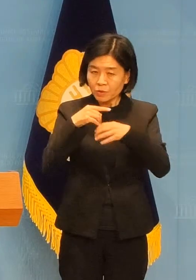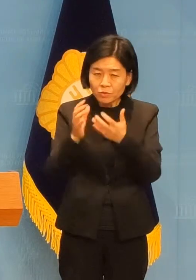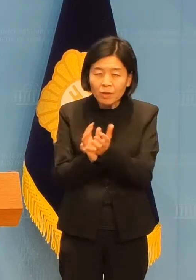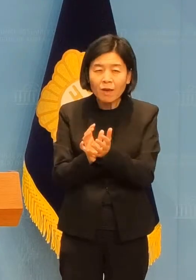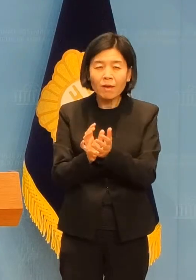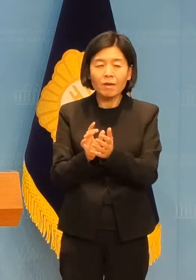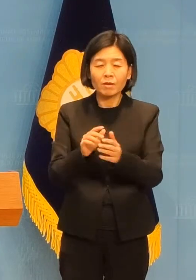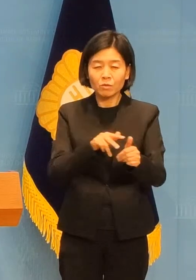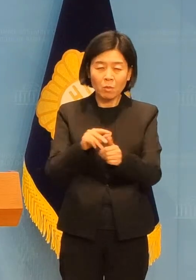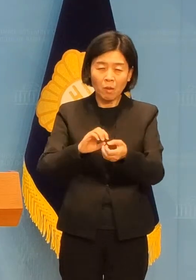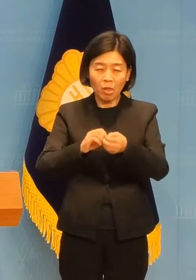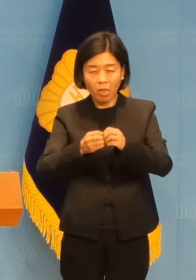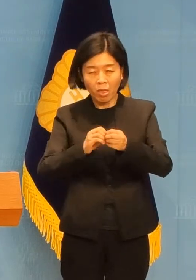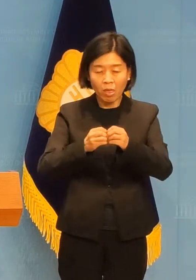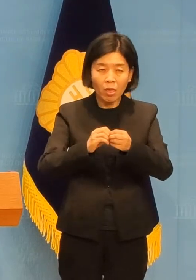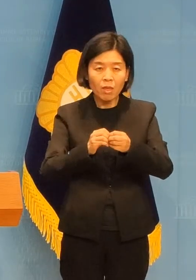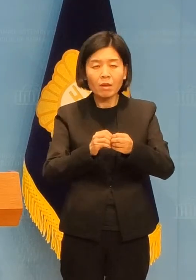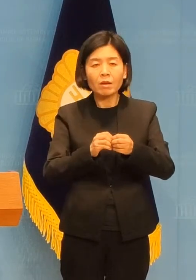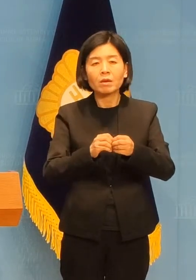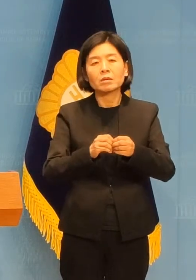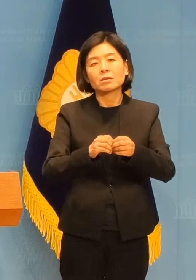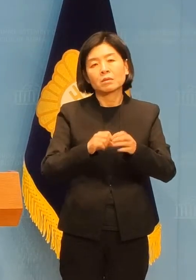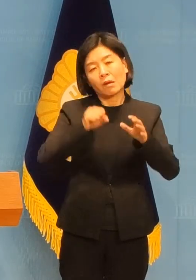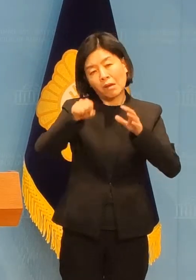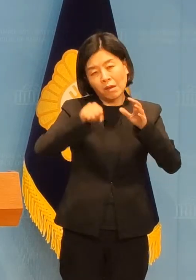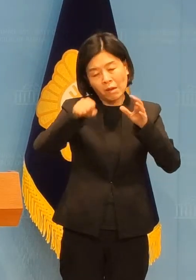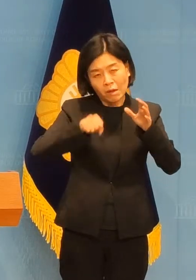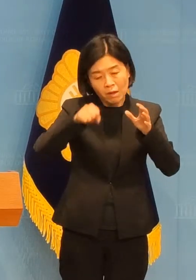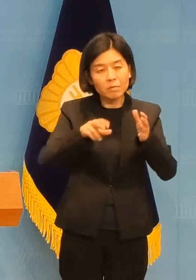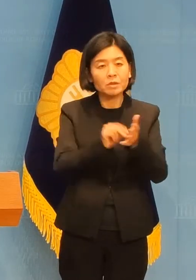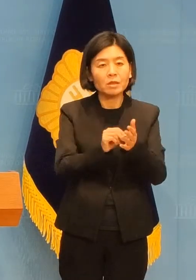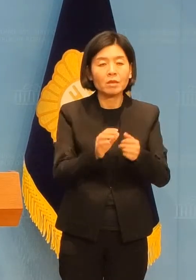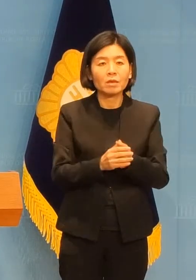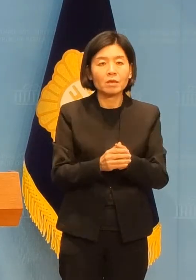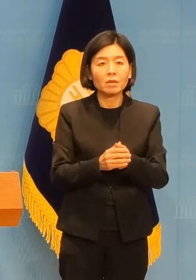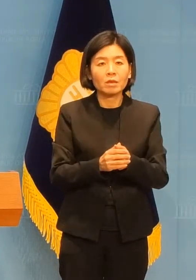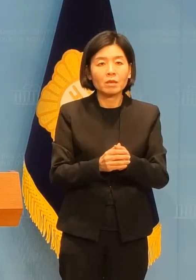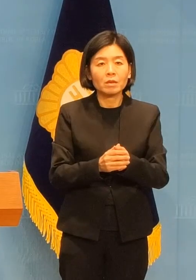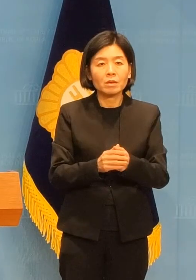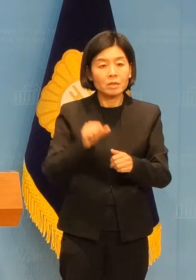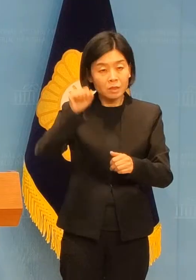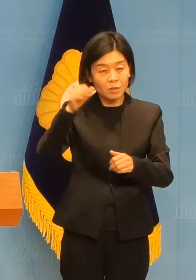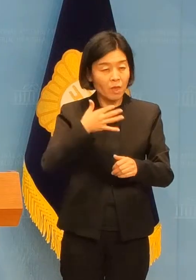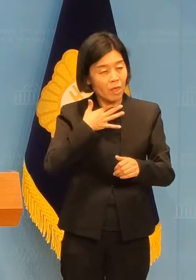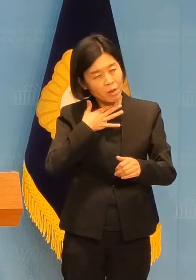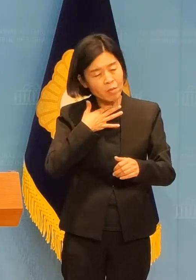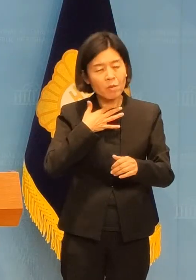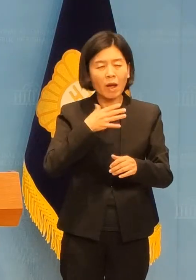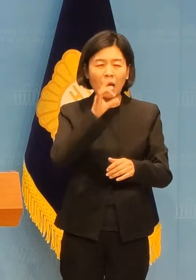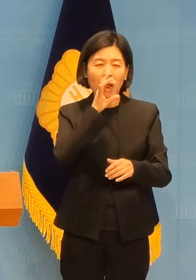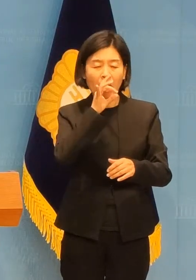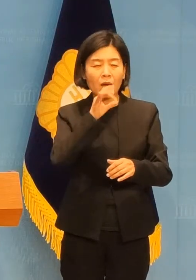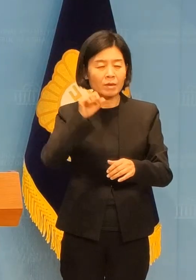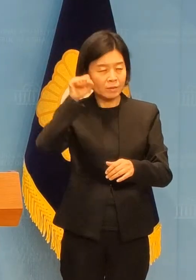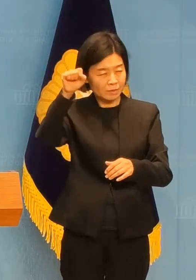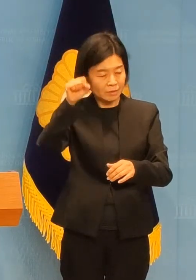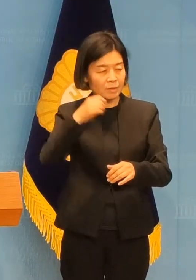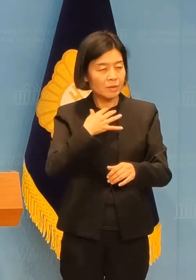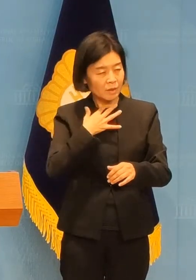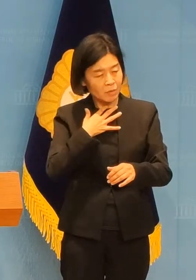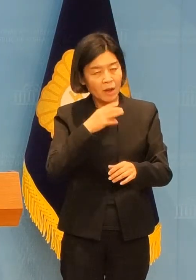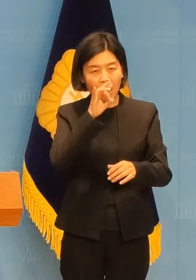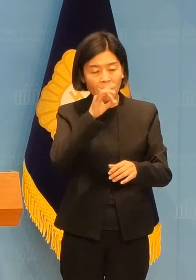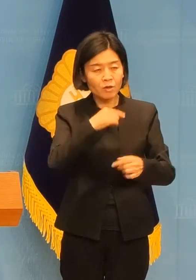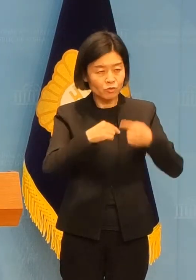왜곡 정보도 여과 없이 확산되고 있습니다. 특히 혐오 시위 근절을 위한 민주당의 입법을 중국을 위한